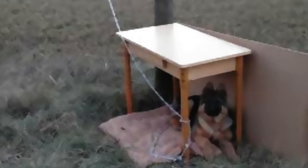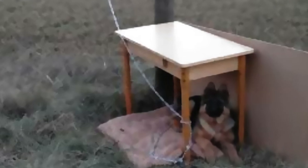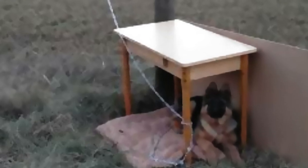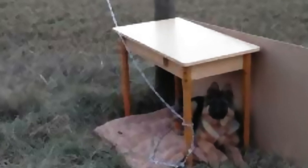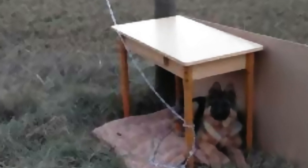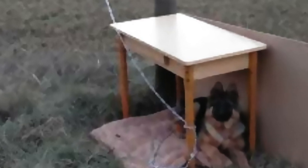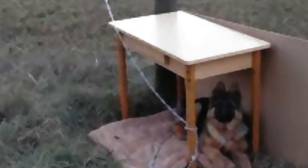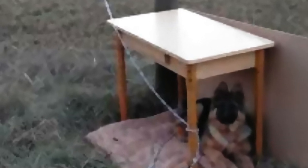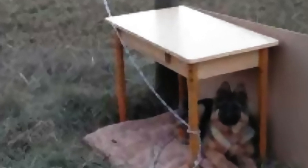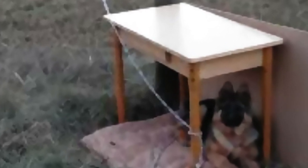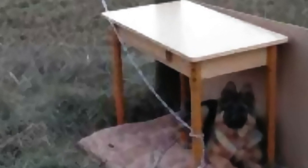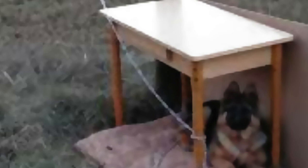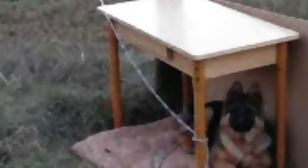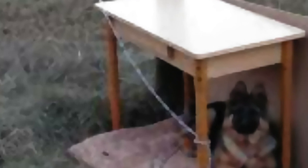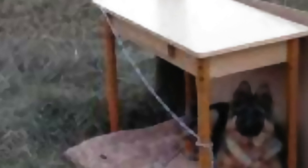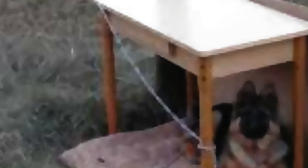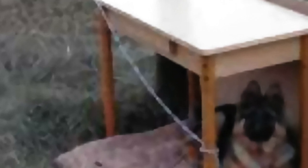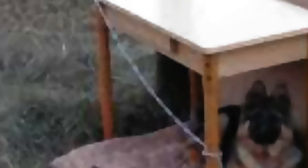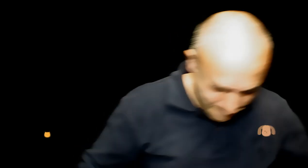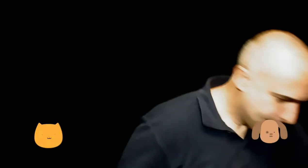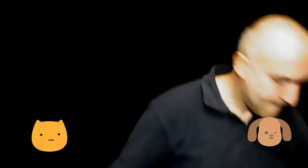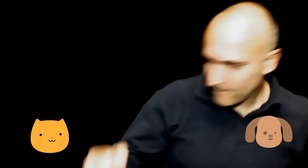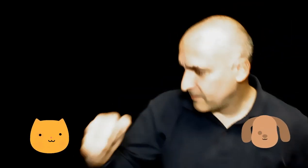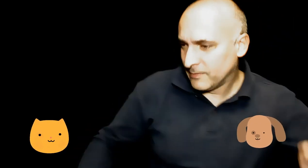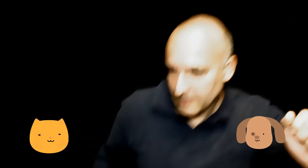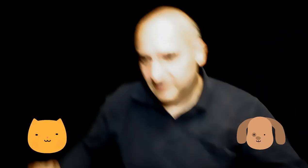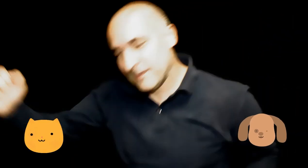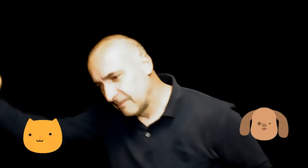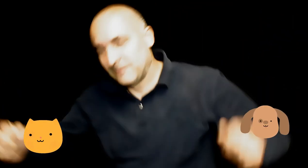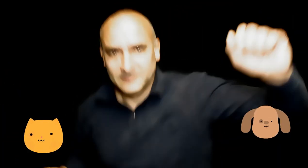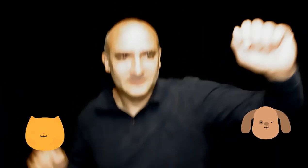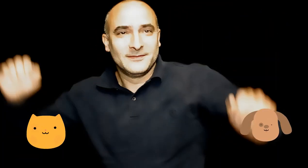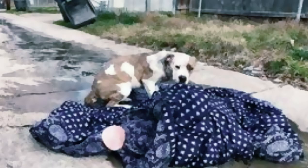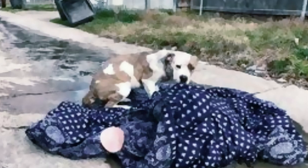Non so se hai visto lo spot. Non so se hai visto lo spot.